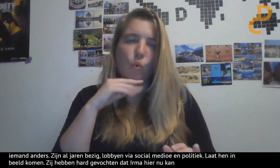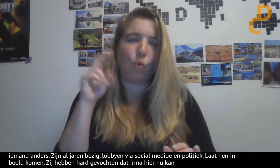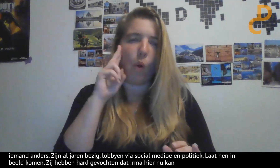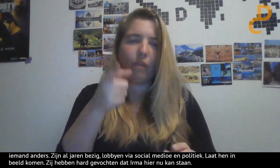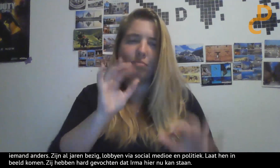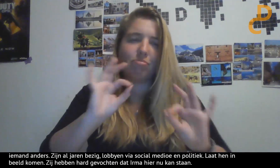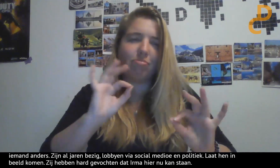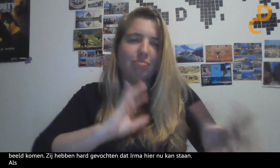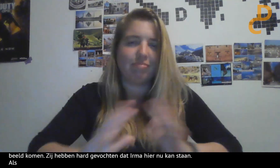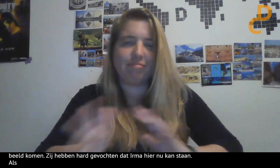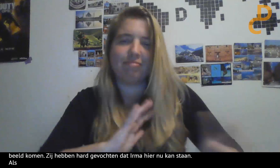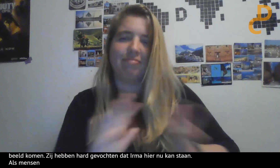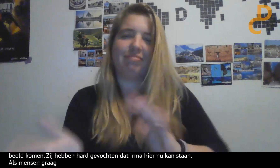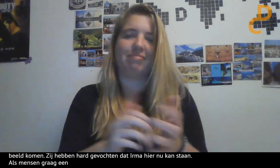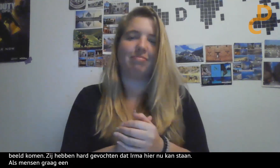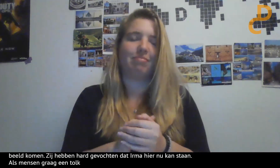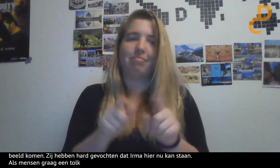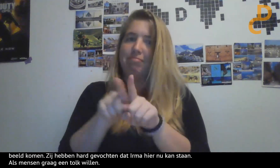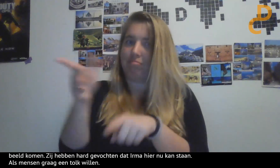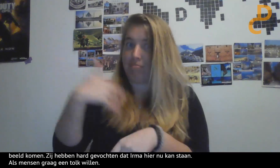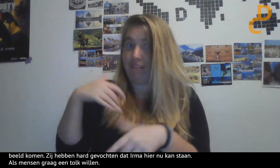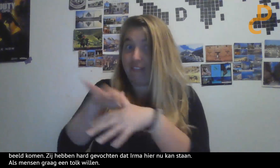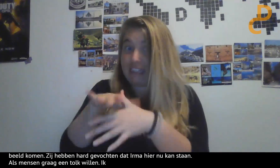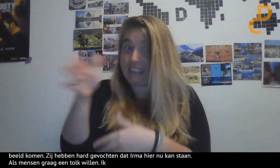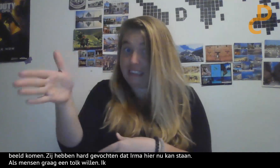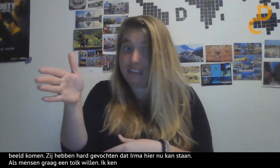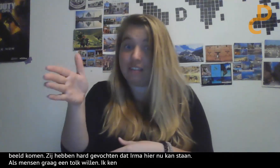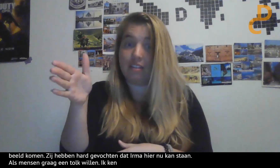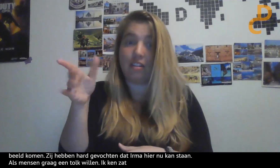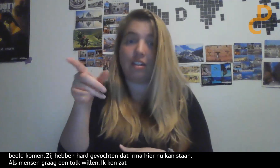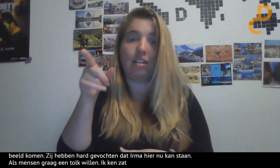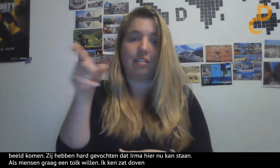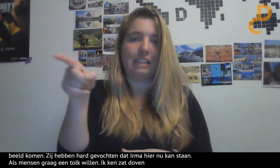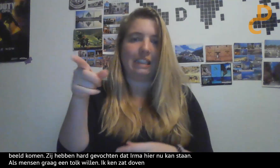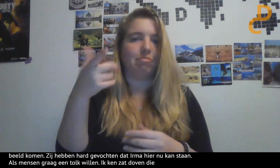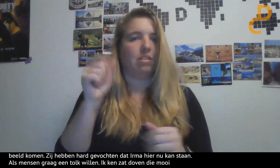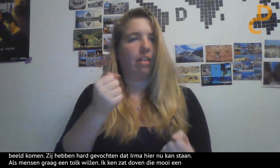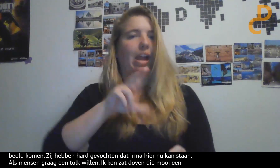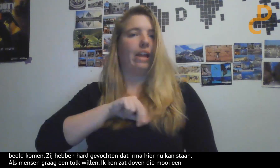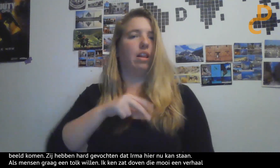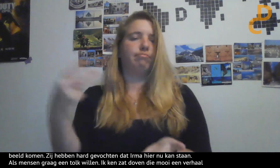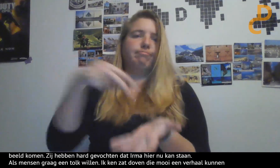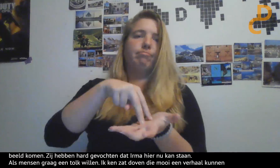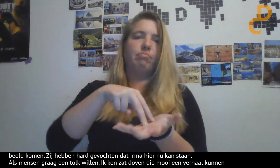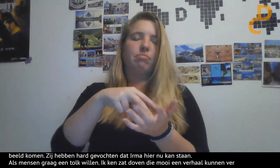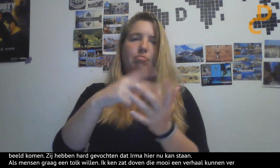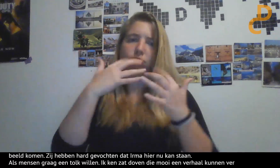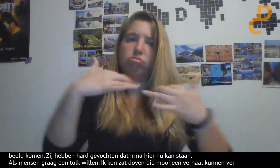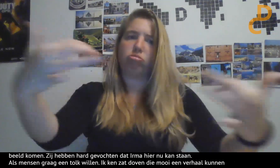een talkshow willen. Dus ik ken zat doven die heel mooi een verhaal kunnen gebaren. Zoals die vriend van mij. Die kan dan